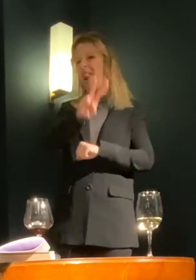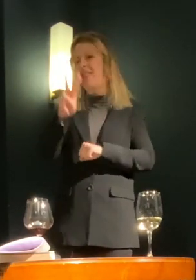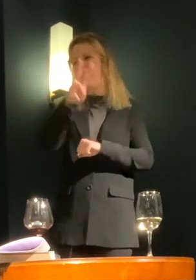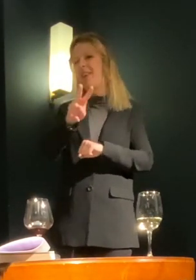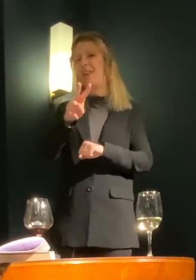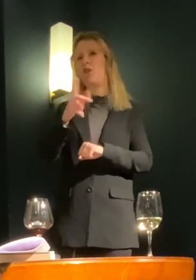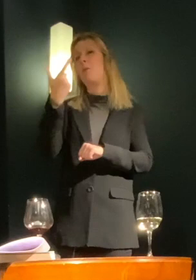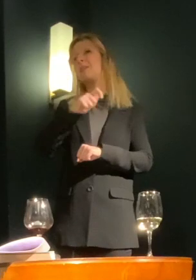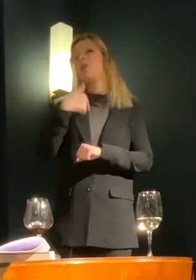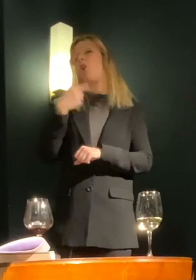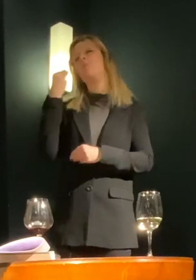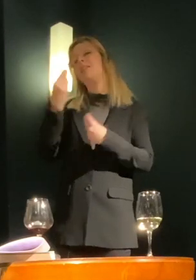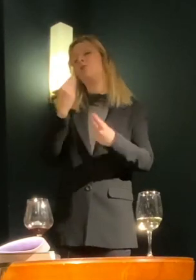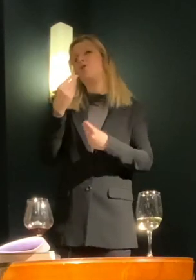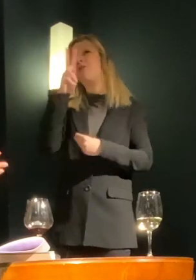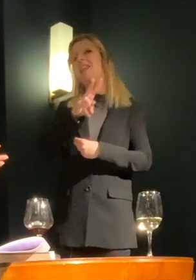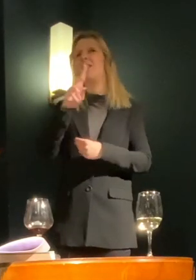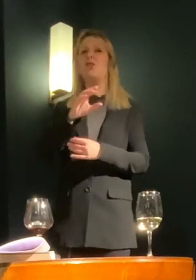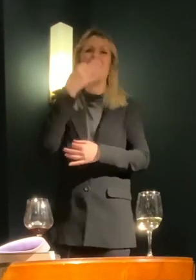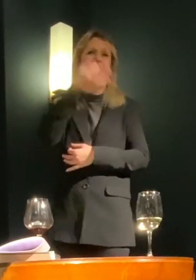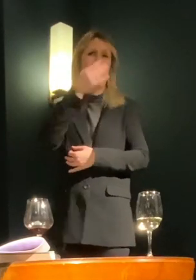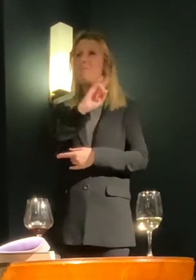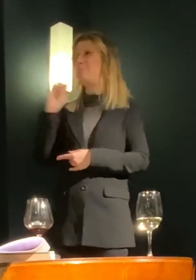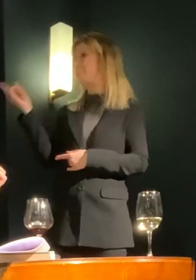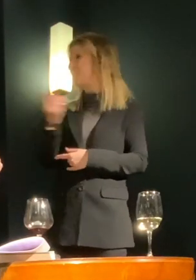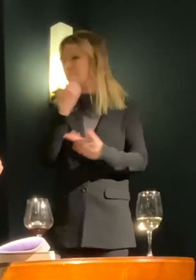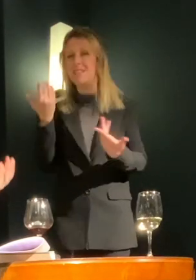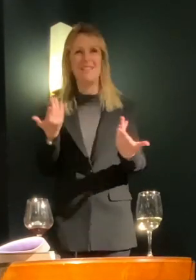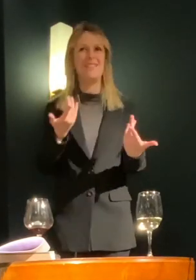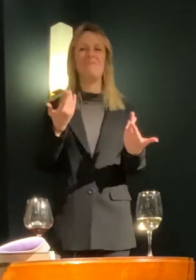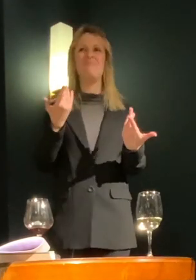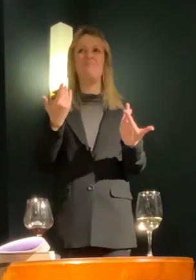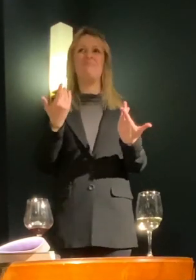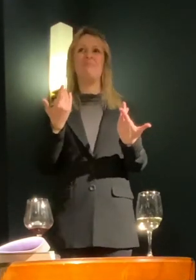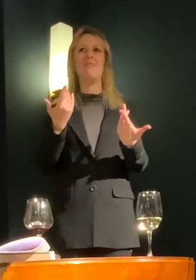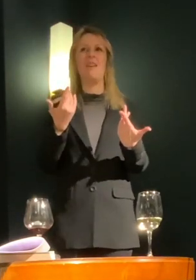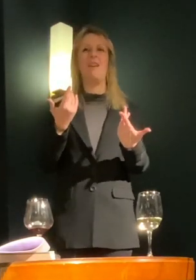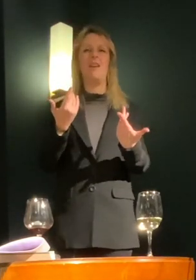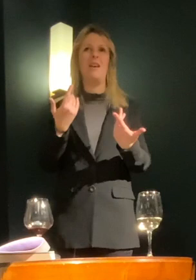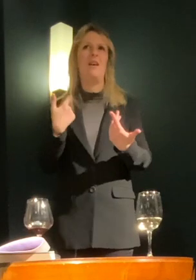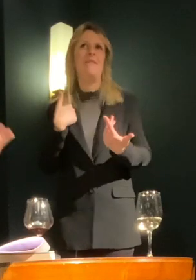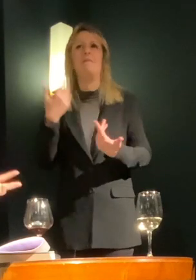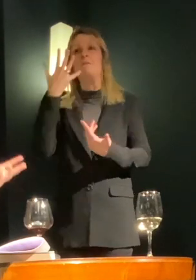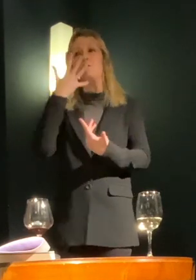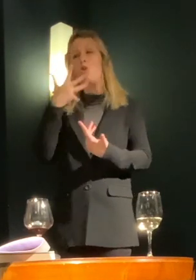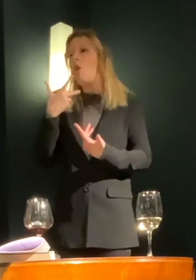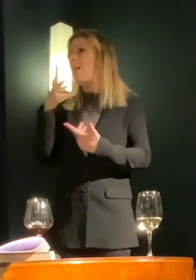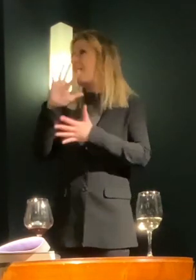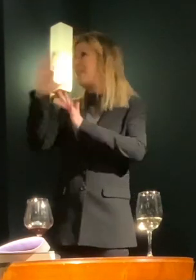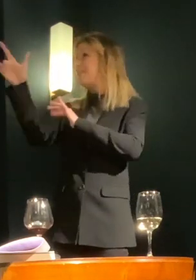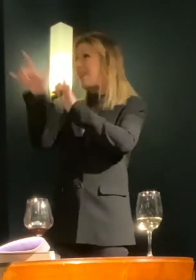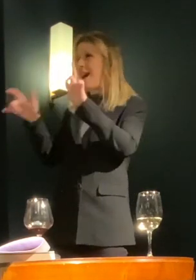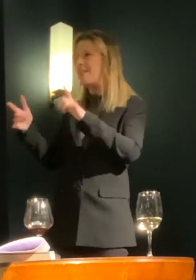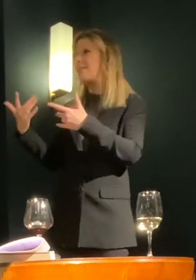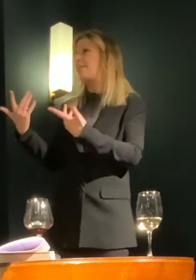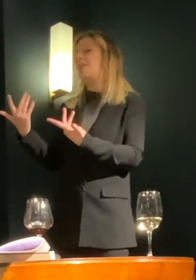tutti, sempre, capito? E anche quello di cui si parlava prima rispetto alle aspettative, al dover essere quello che gli altri vogliono noi